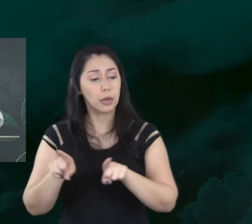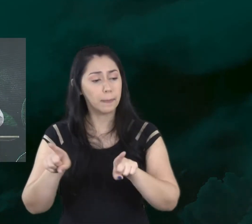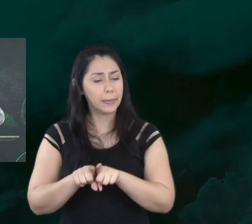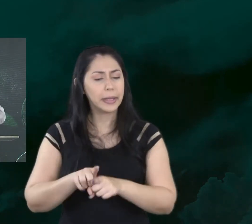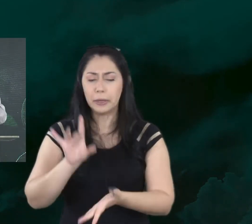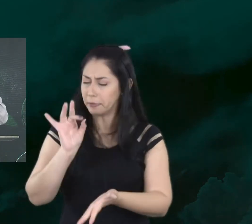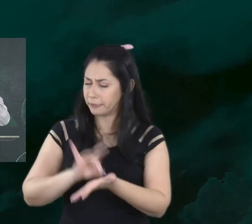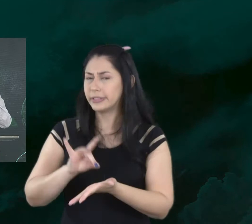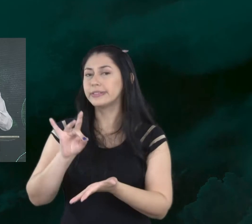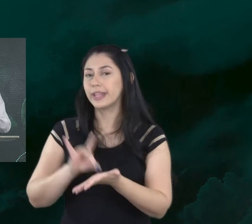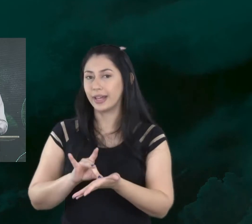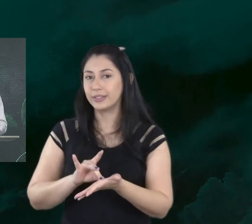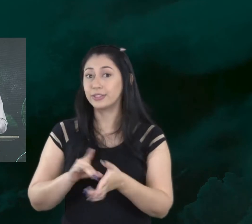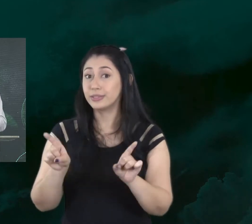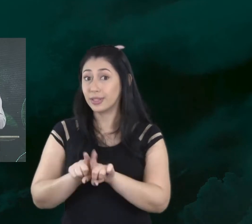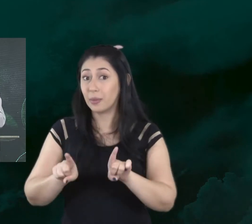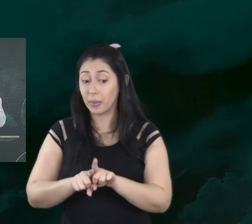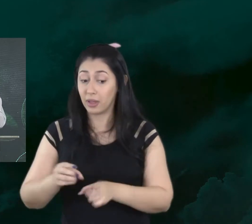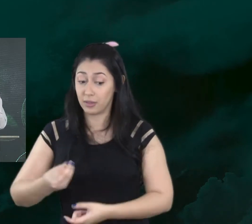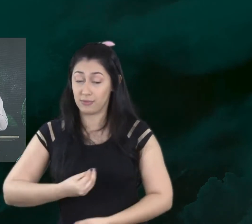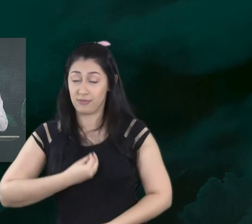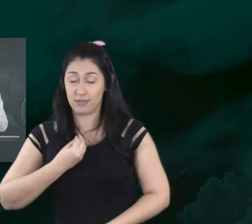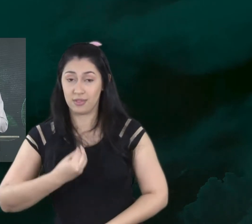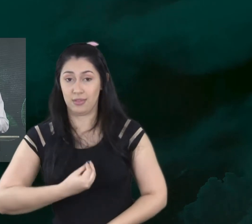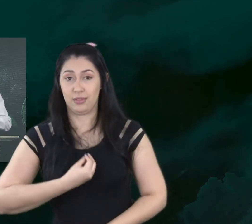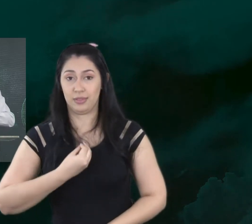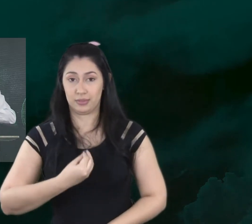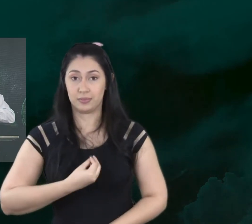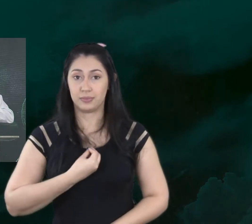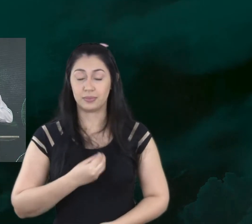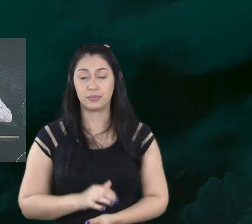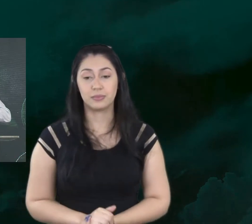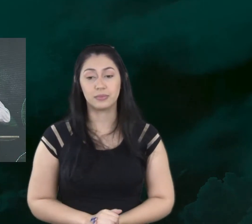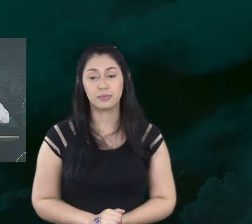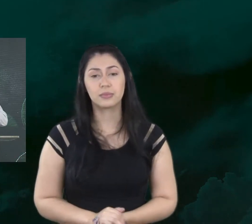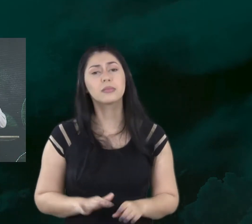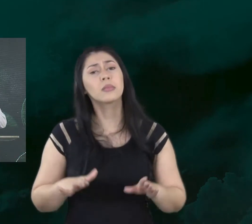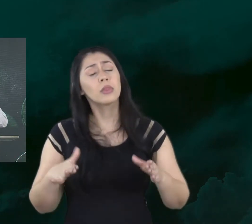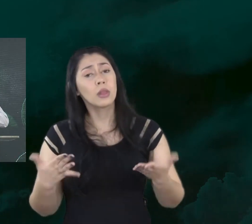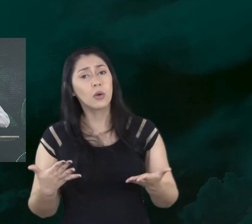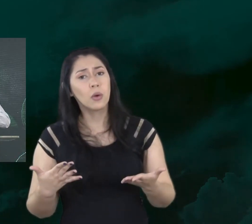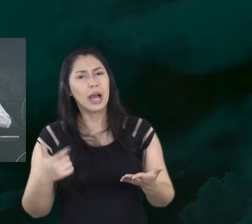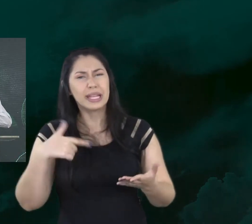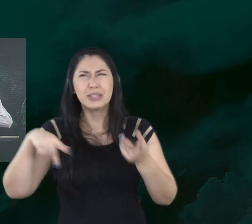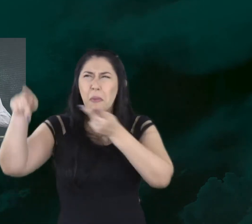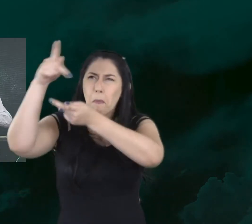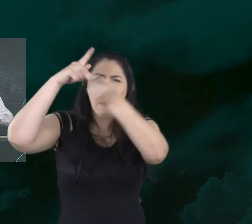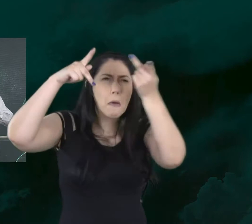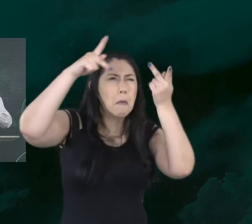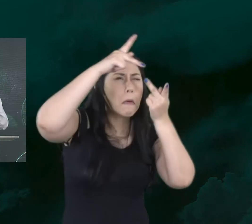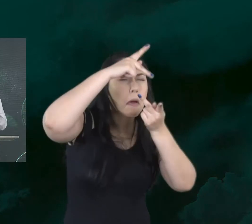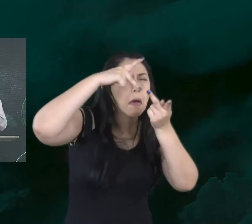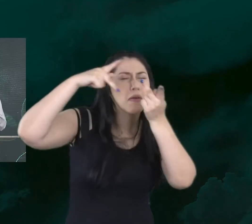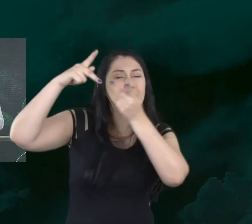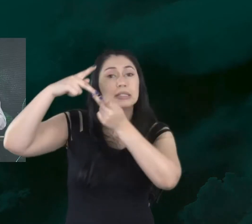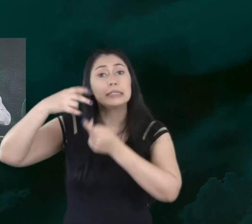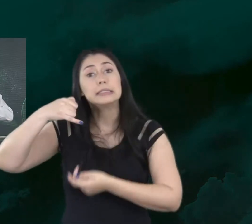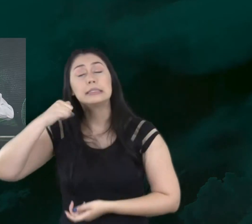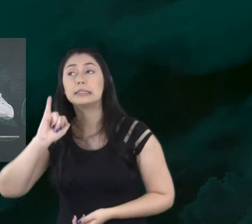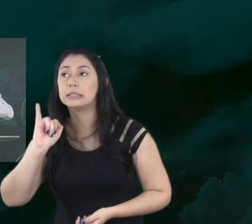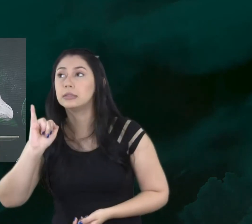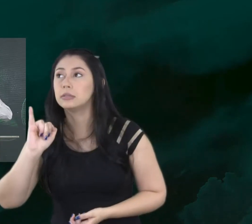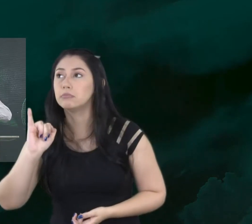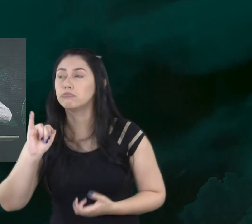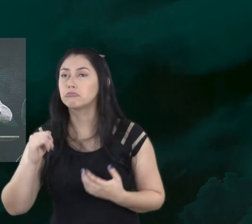caminho, a verdade e a vida. Então, nesse universo, se não houvesse